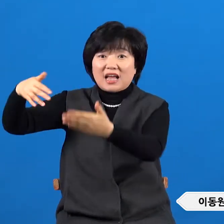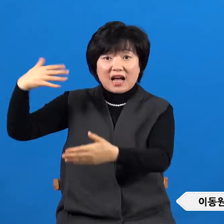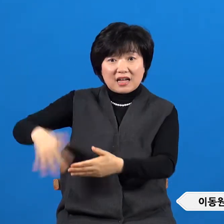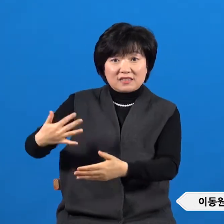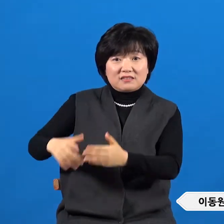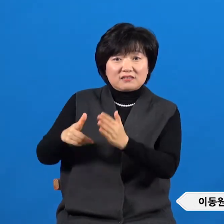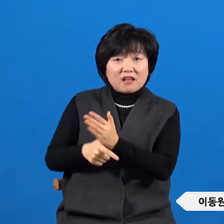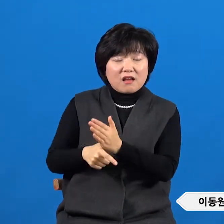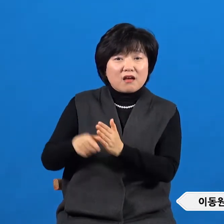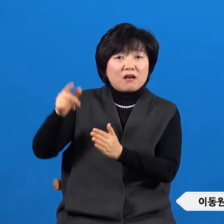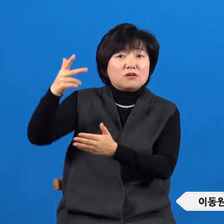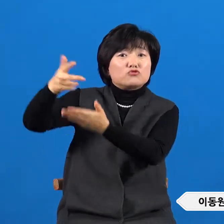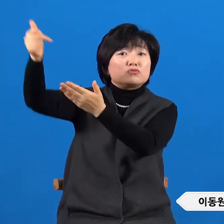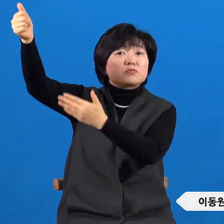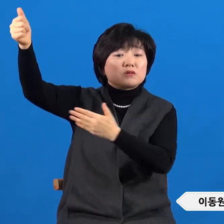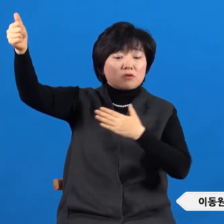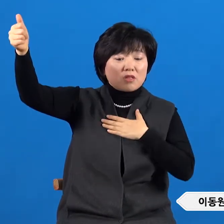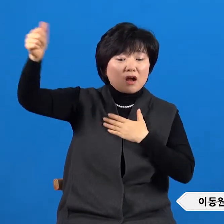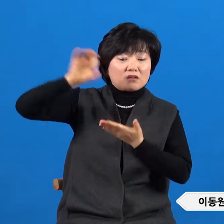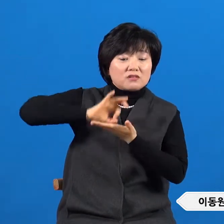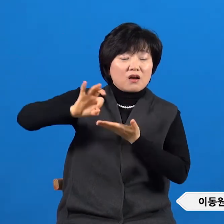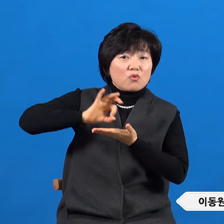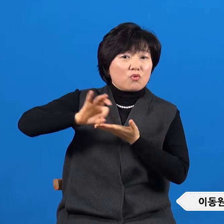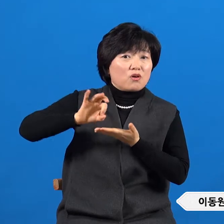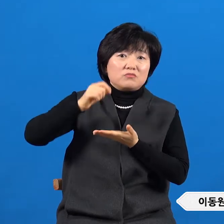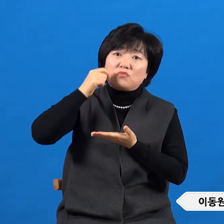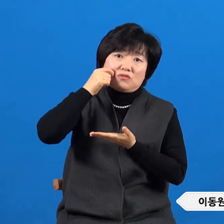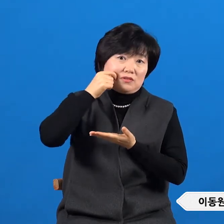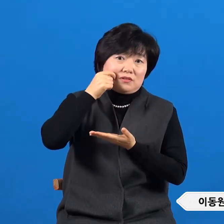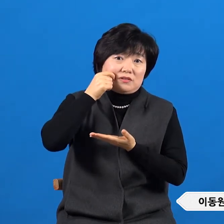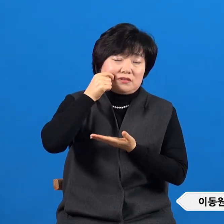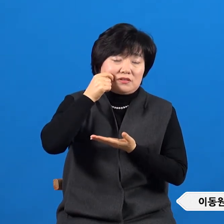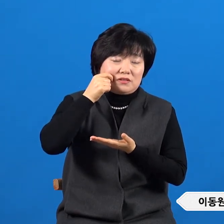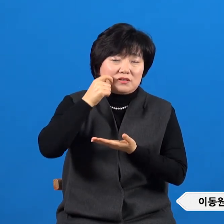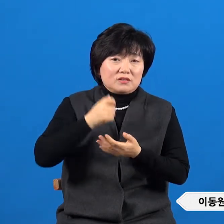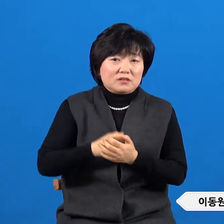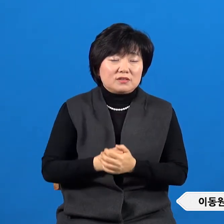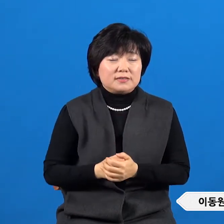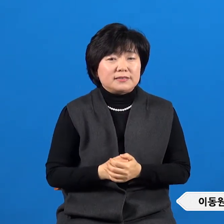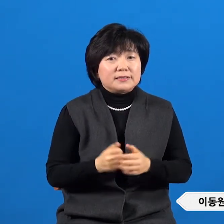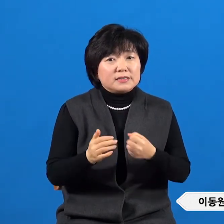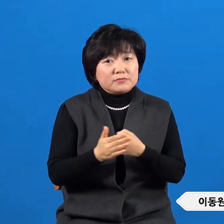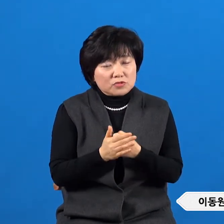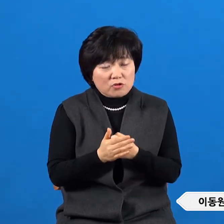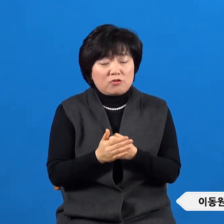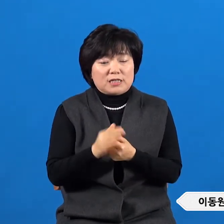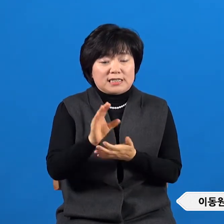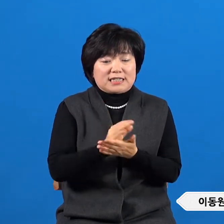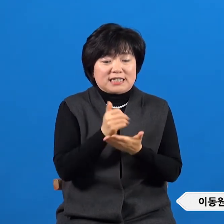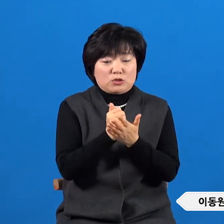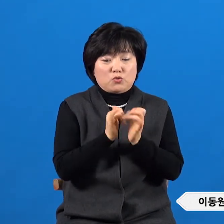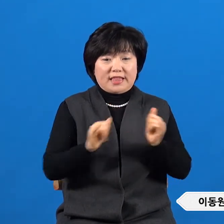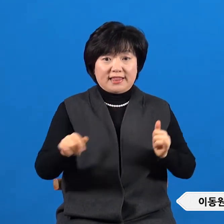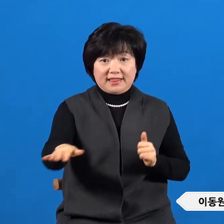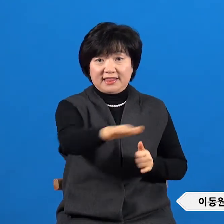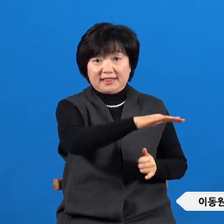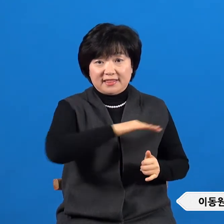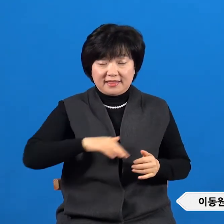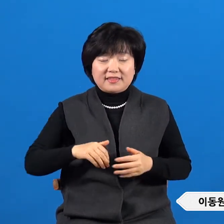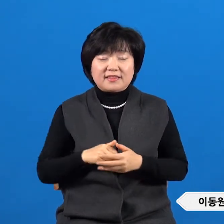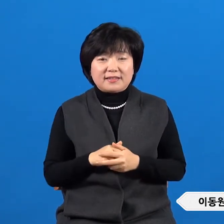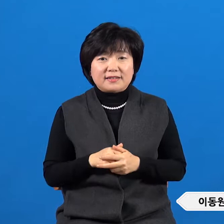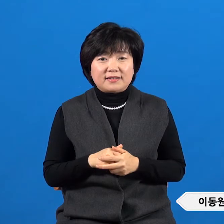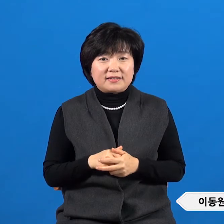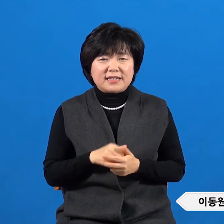때 어떻게 주께서 우리를 쓰실 수가 있겠습니까? 그러므로 그리스도인들에게